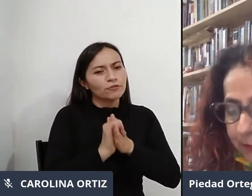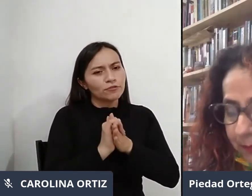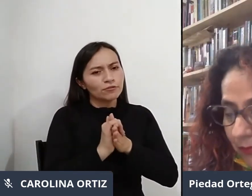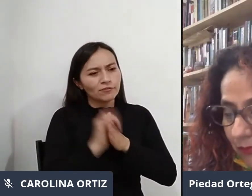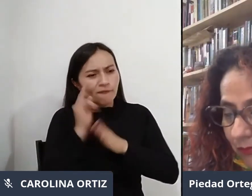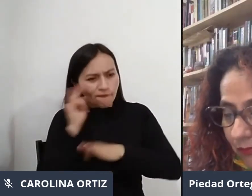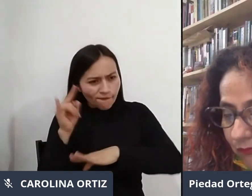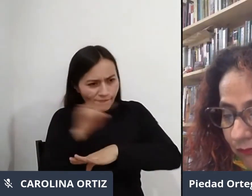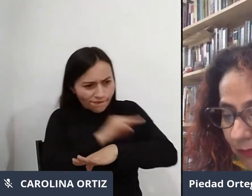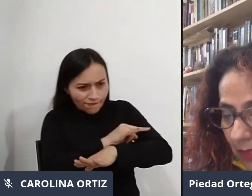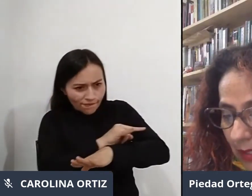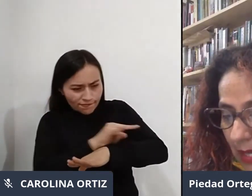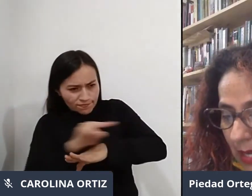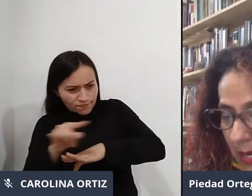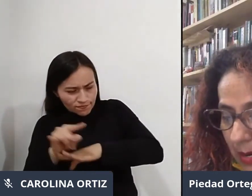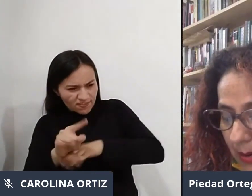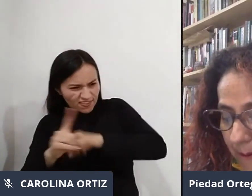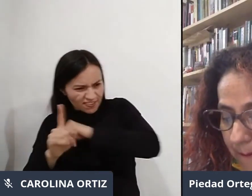estamos,